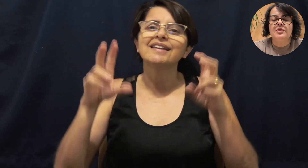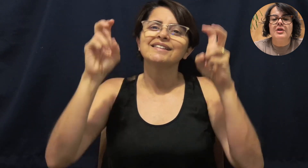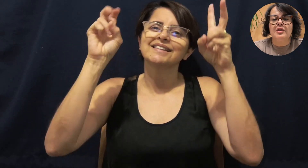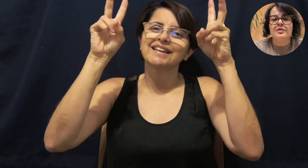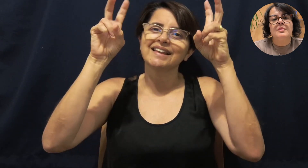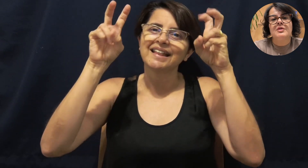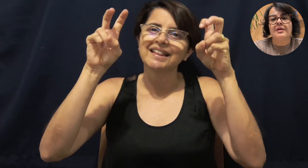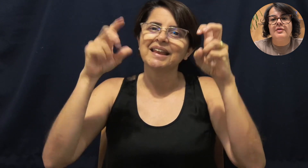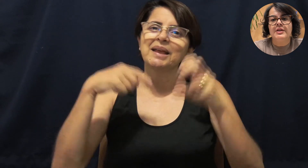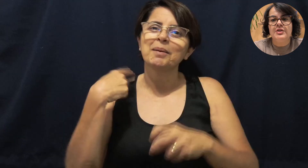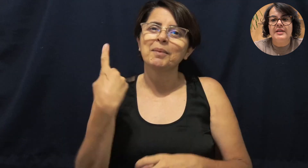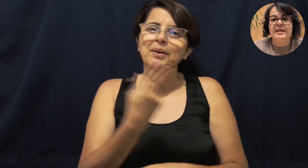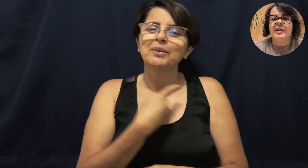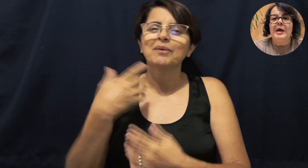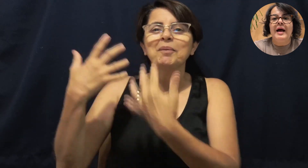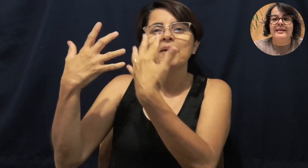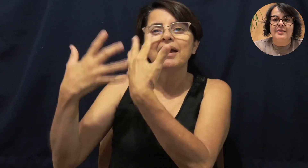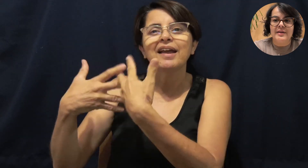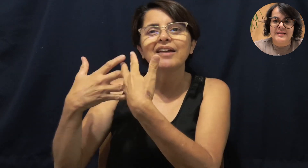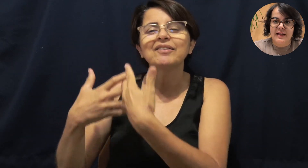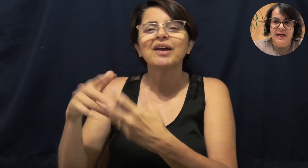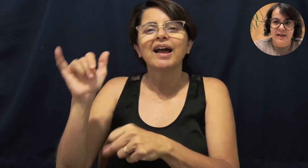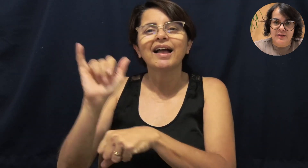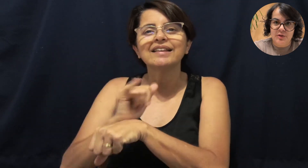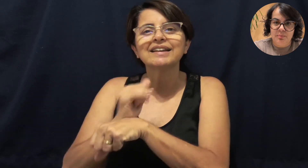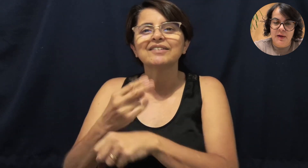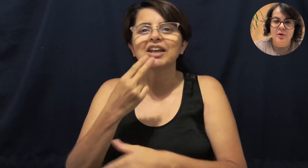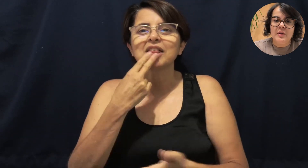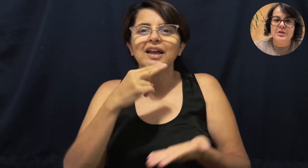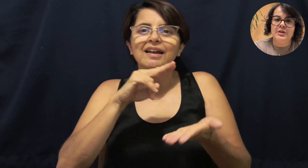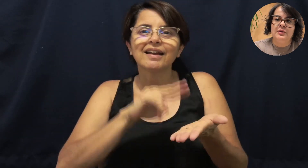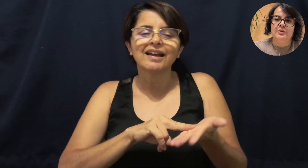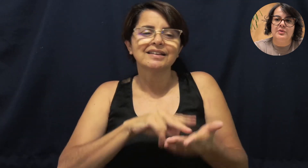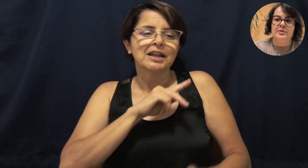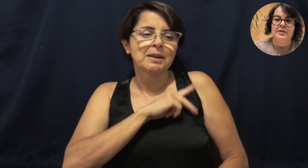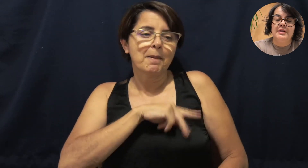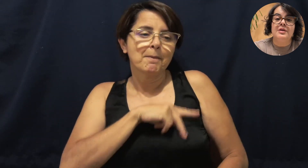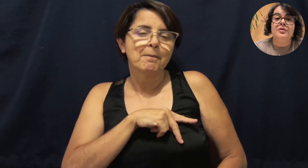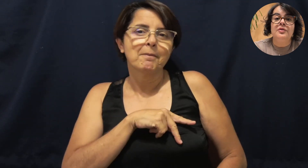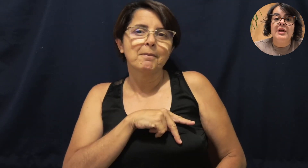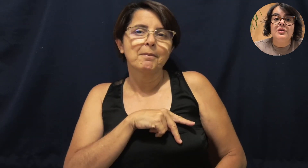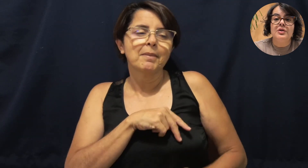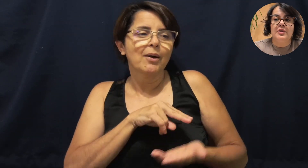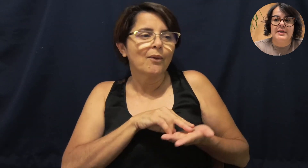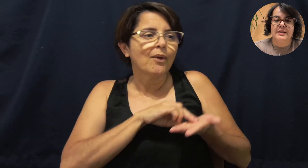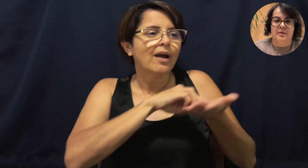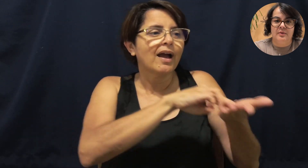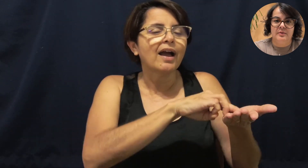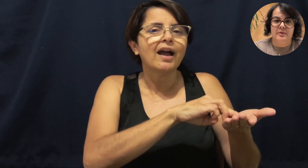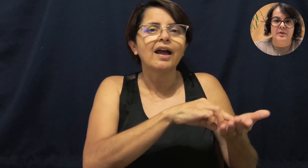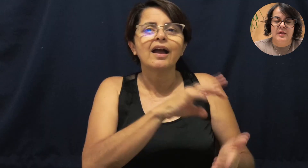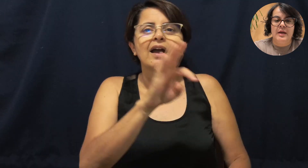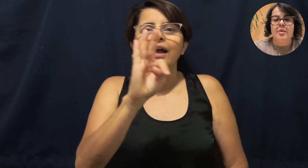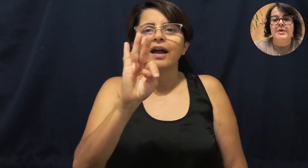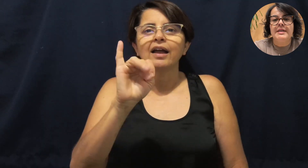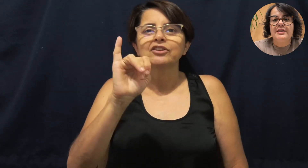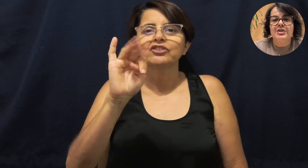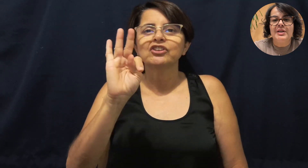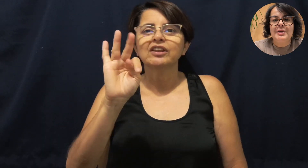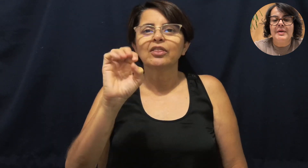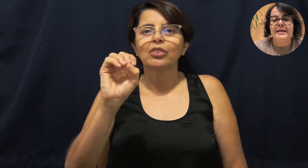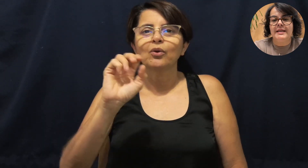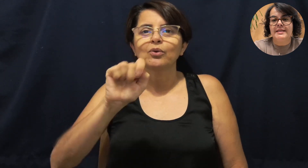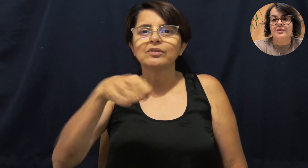sobre isso que nós vamos refletir através da carta de Paulo a Tito, seu filho de coração, pois